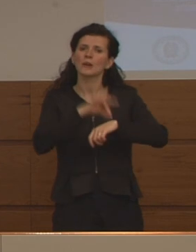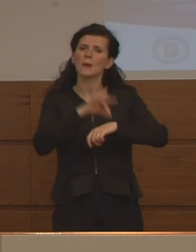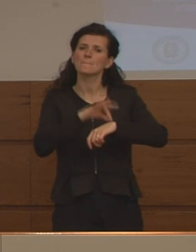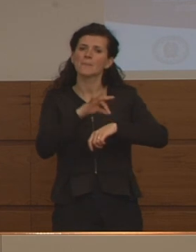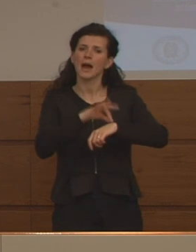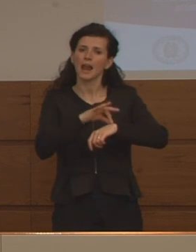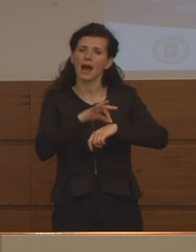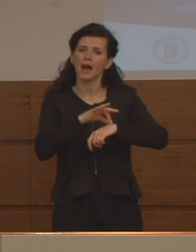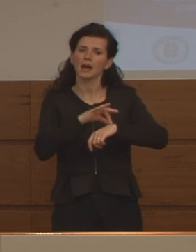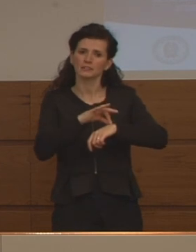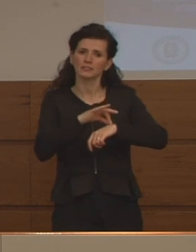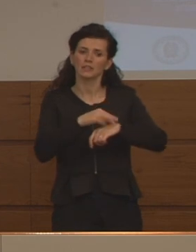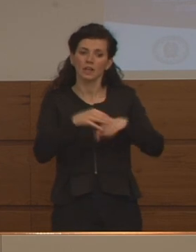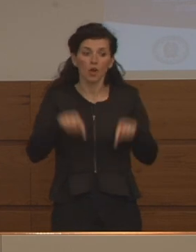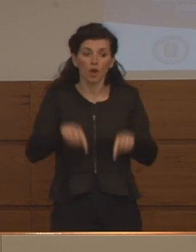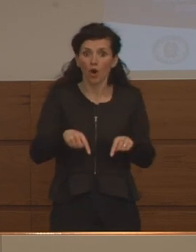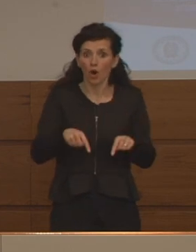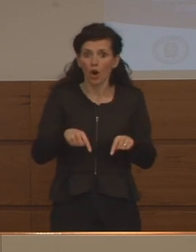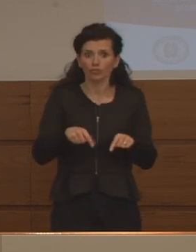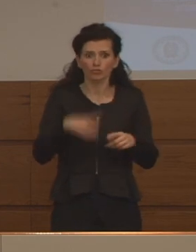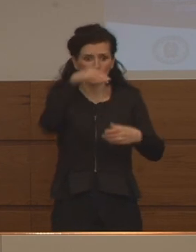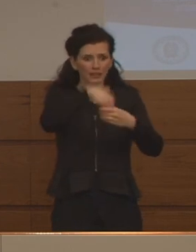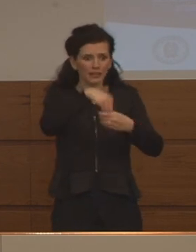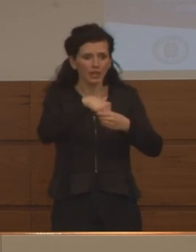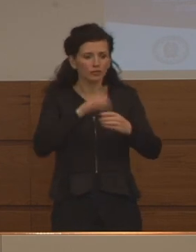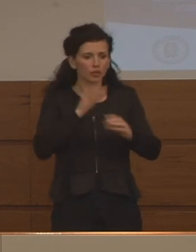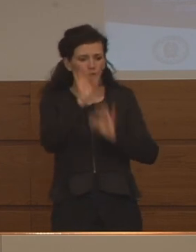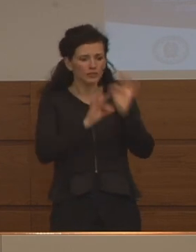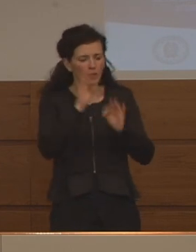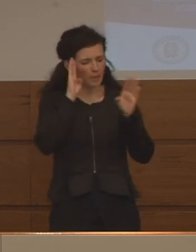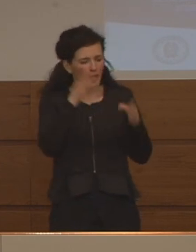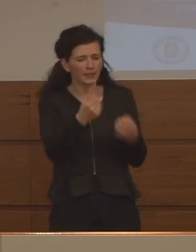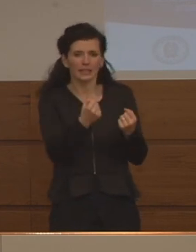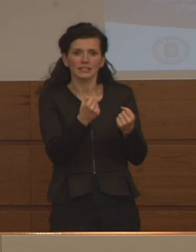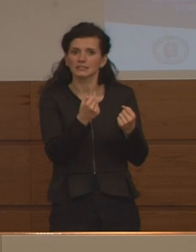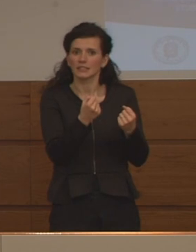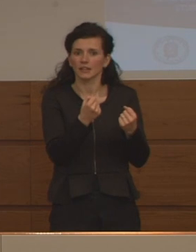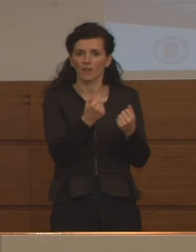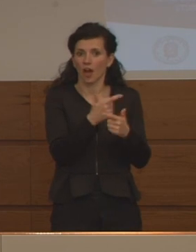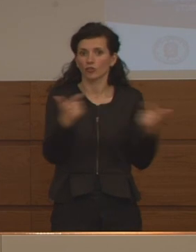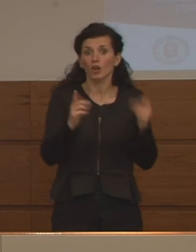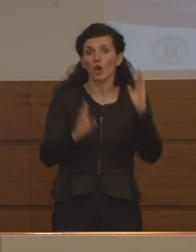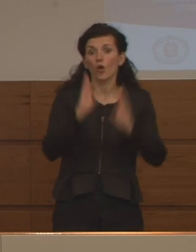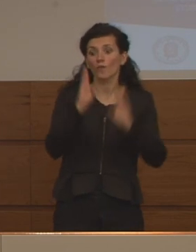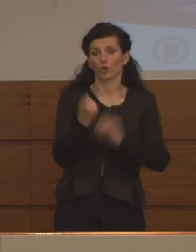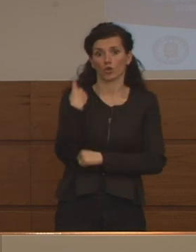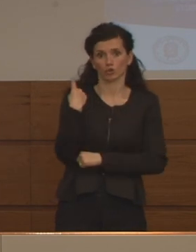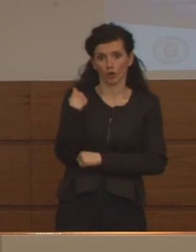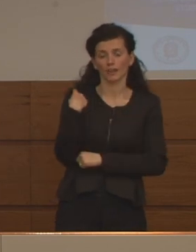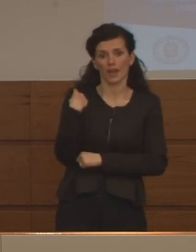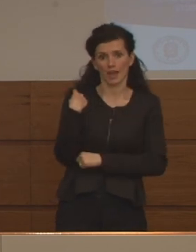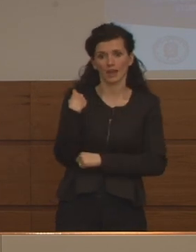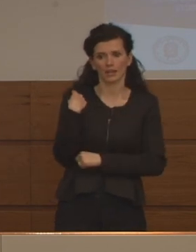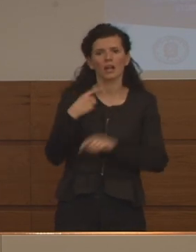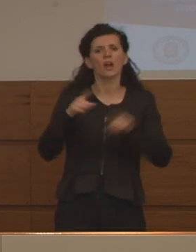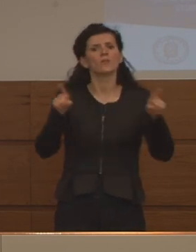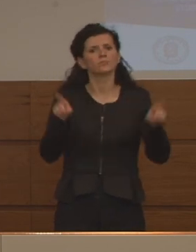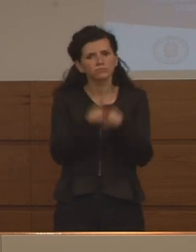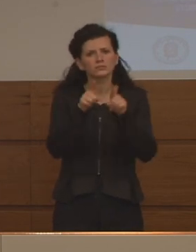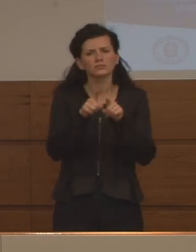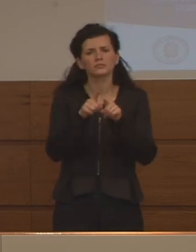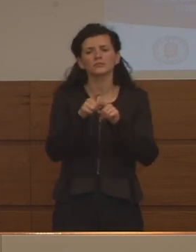più oggi nelle terapie intensive rispetto al numero di ieri è anche il numero dei